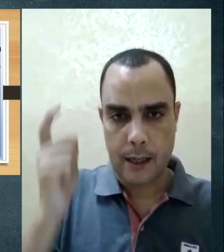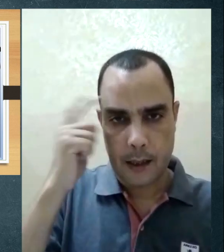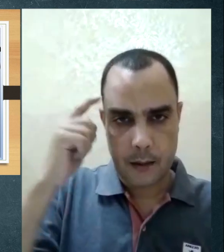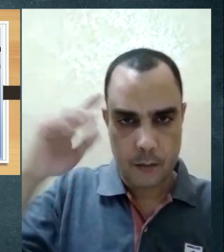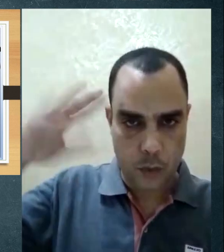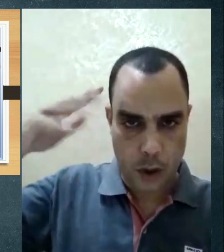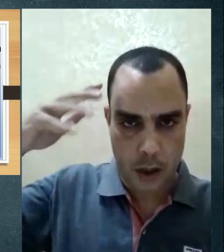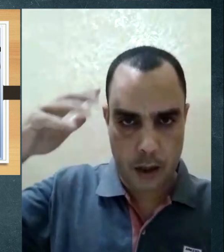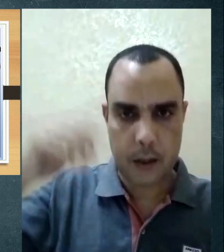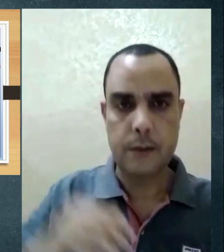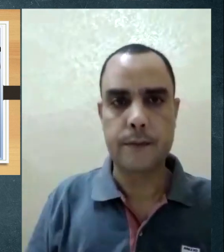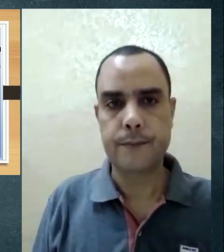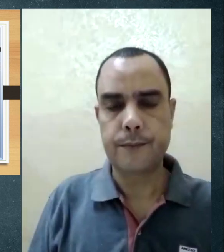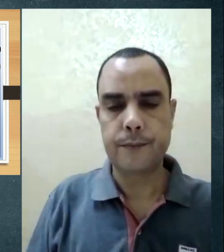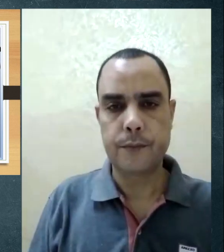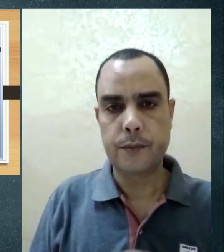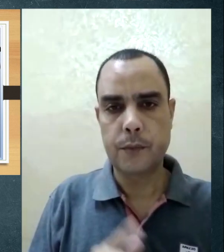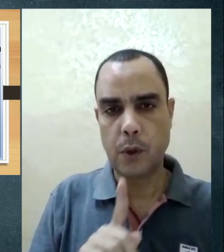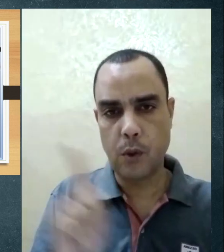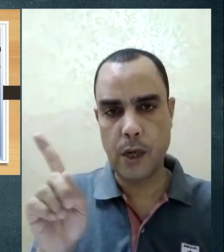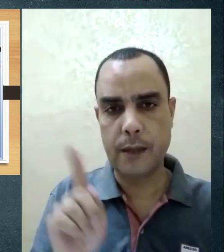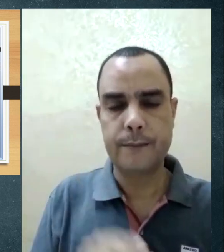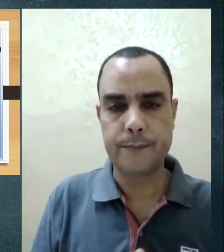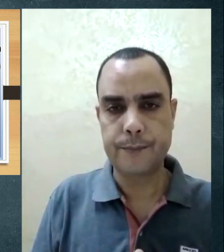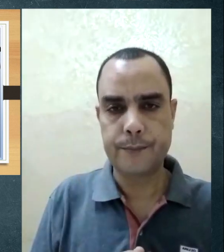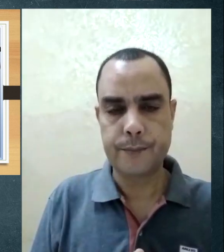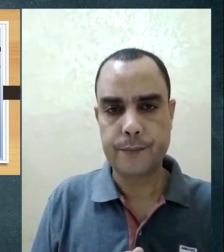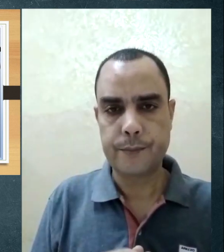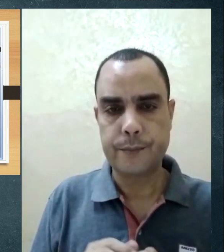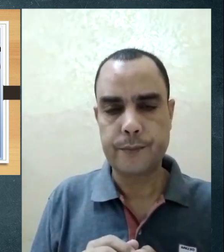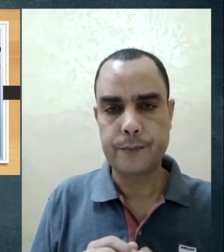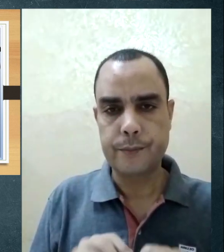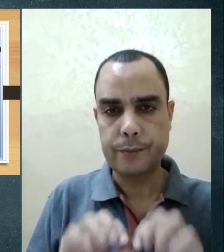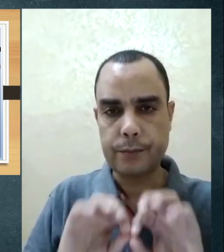تنشئة المراهق هو